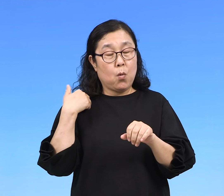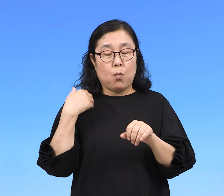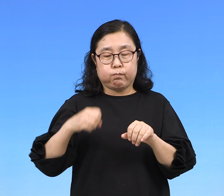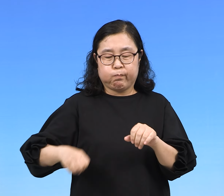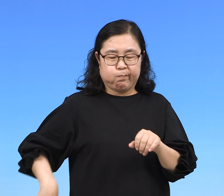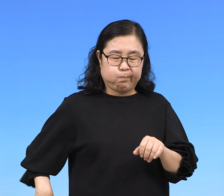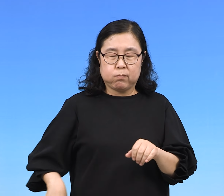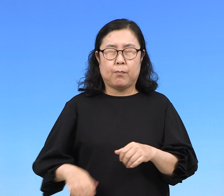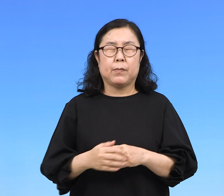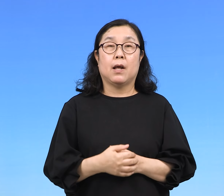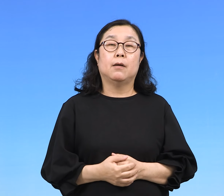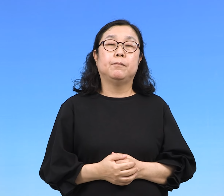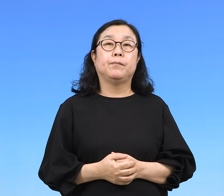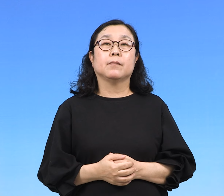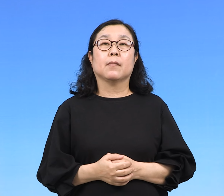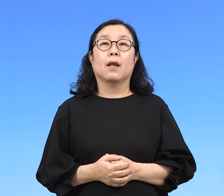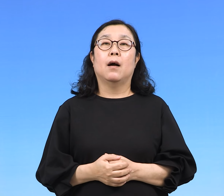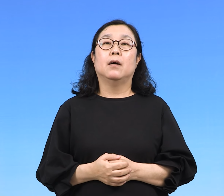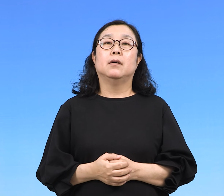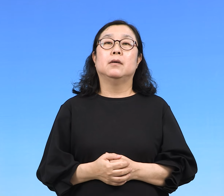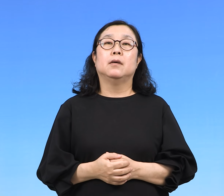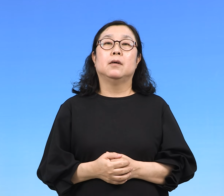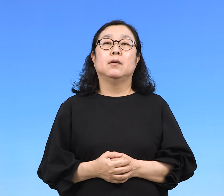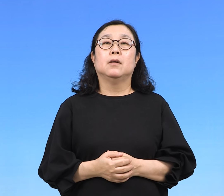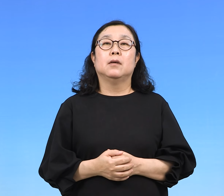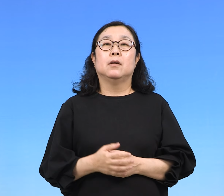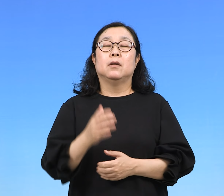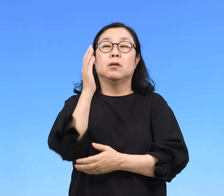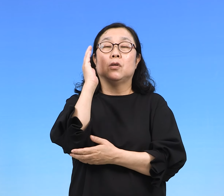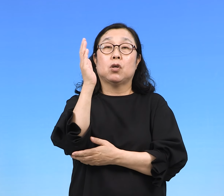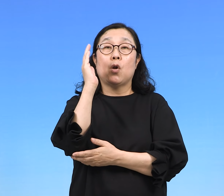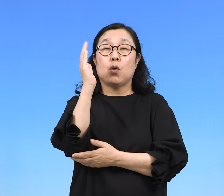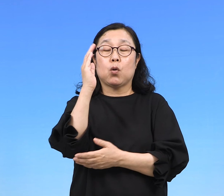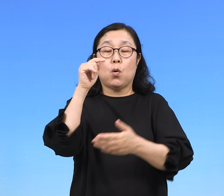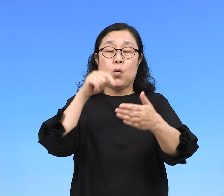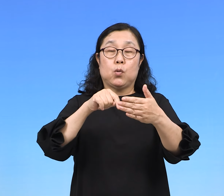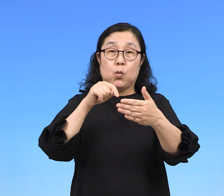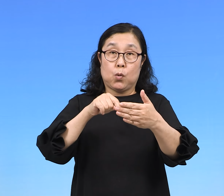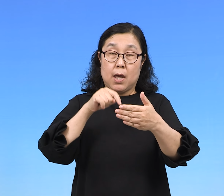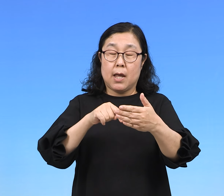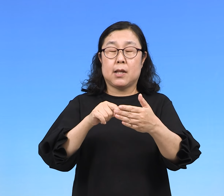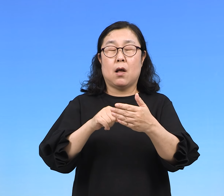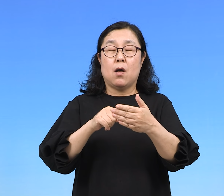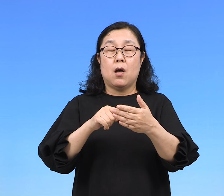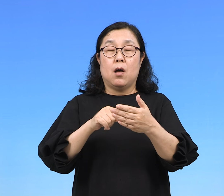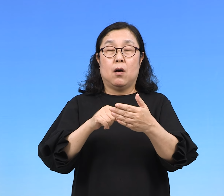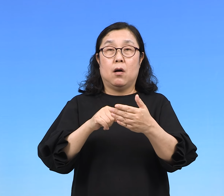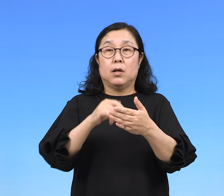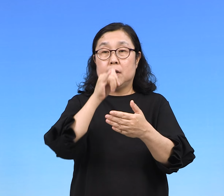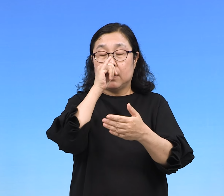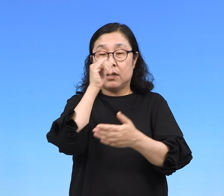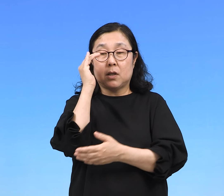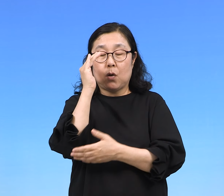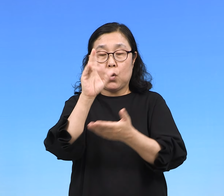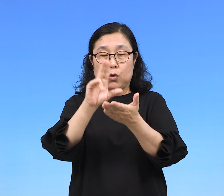오늘 제가 본문에서 찾아낸 설교 결론이 바로 이 책에서 다 설명하고 있는 겁니다.